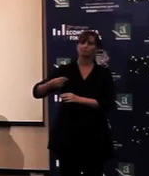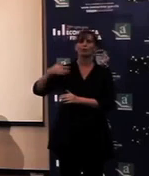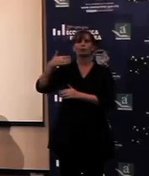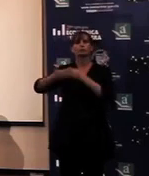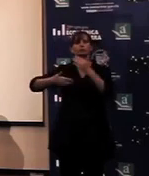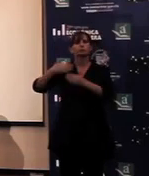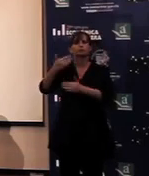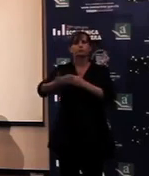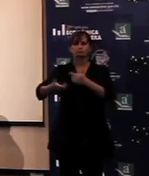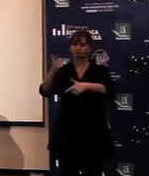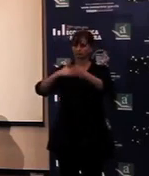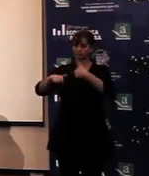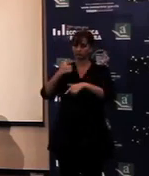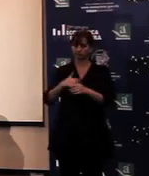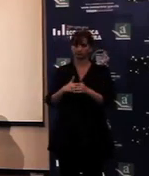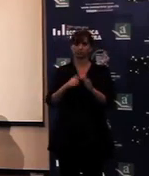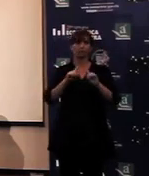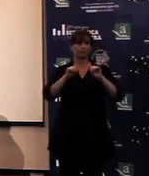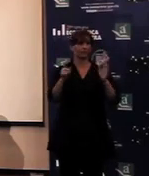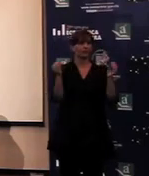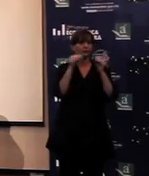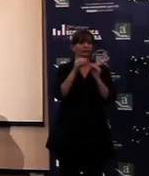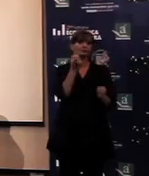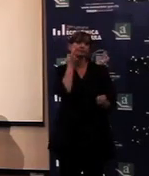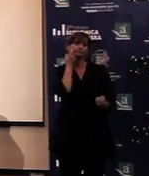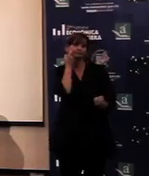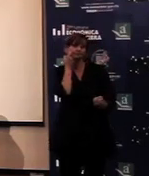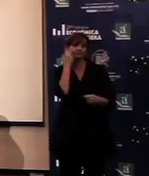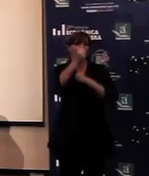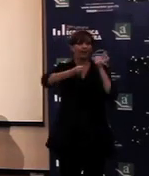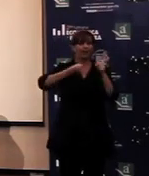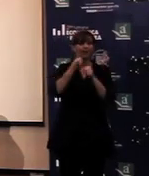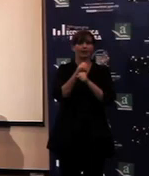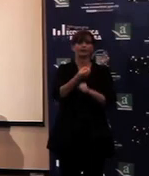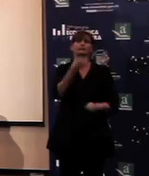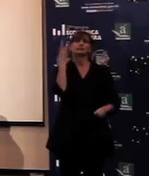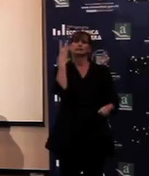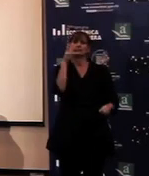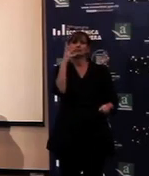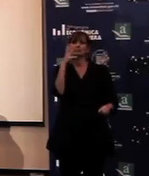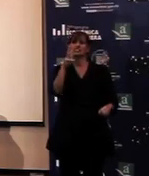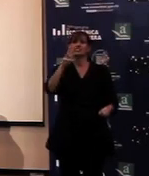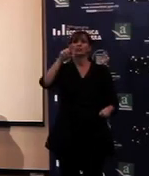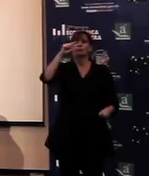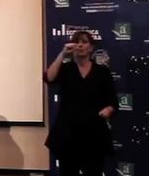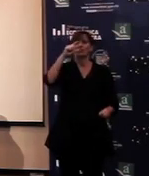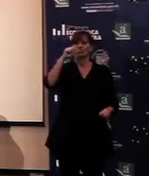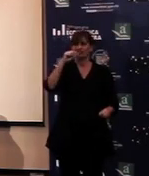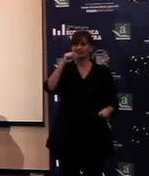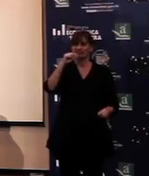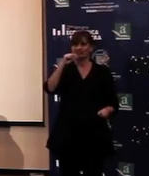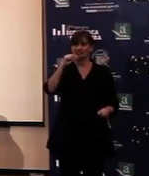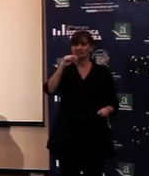La más reciente es en 1620. Y digo la más reciente, porque hace dos